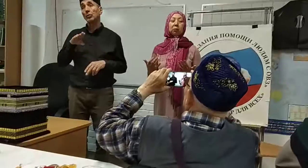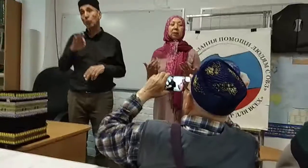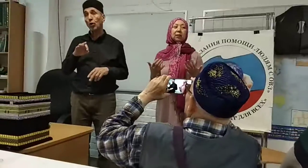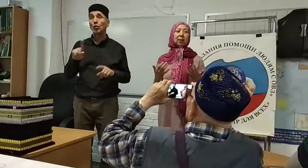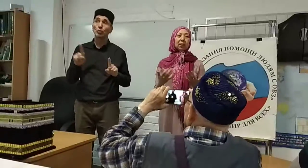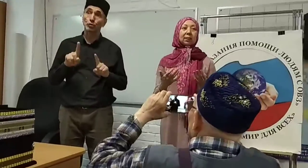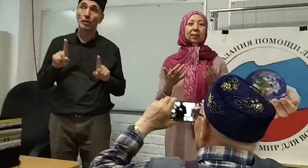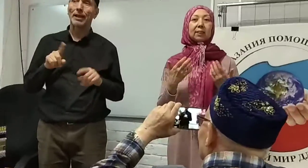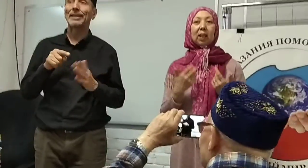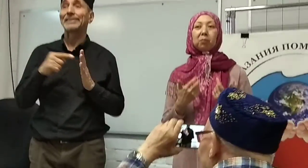чем делится с нами